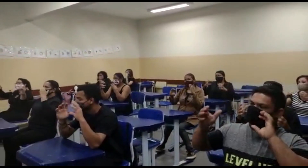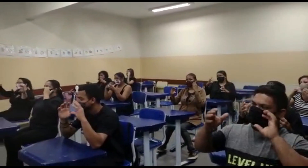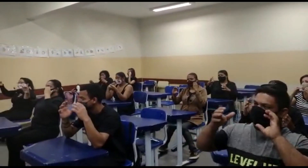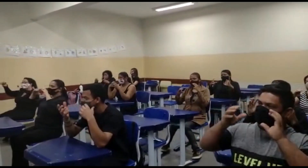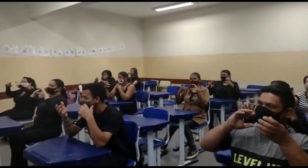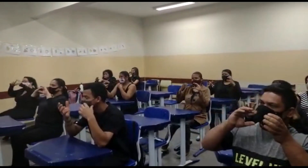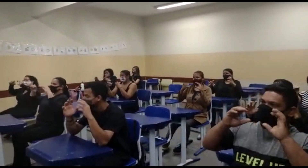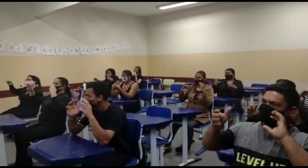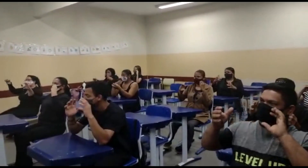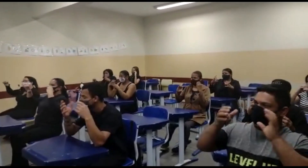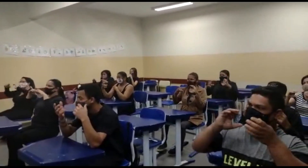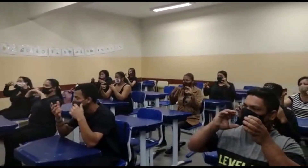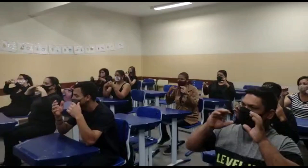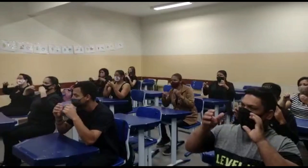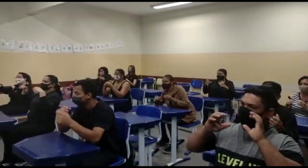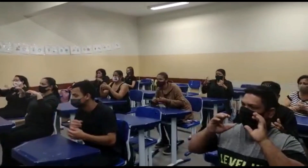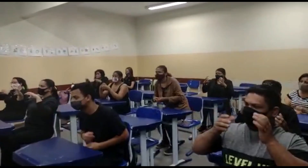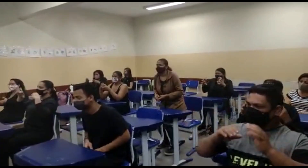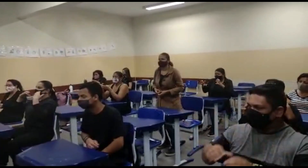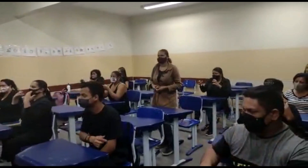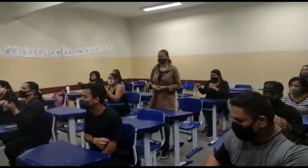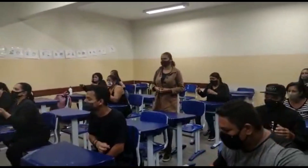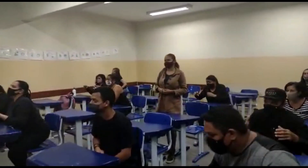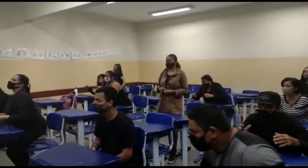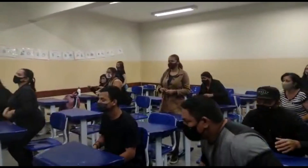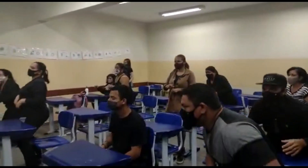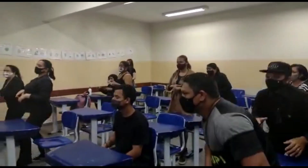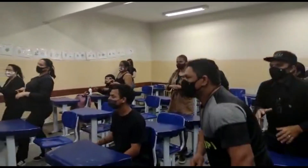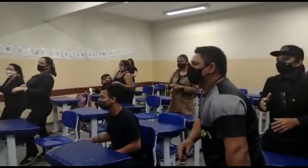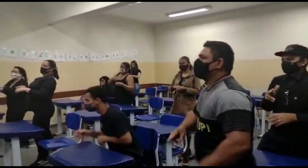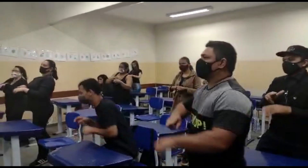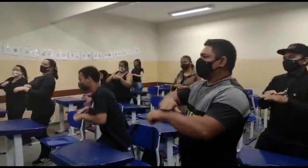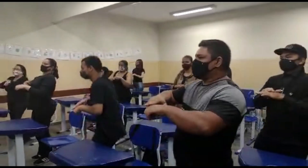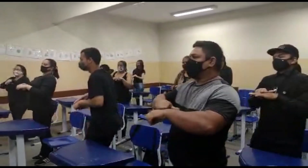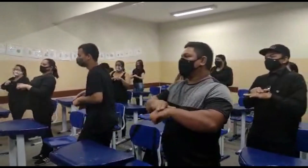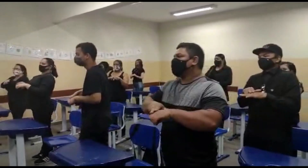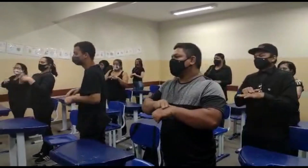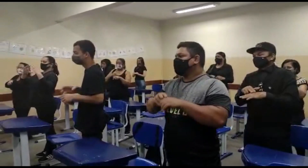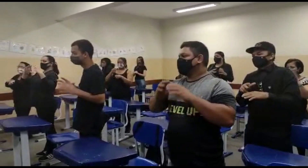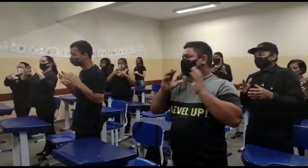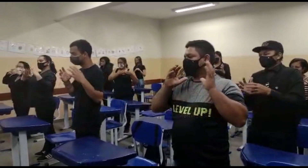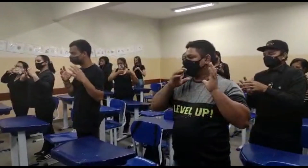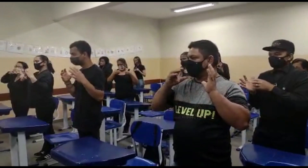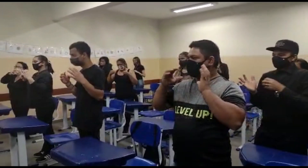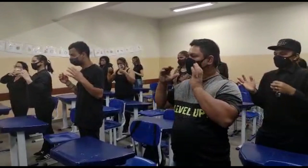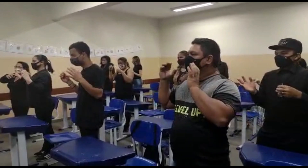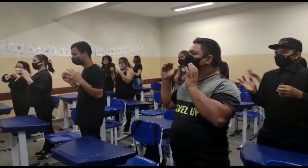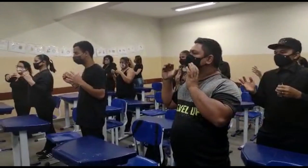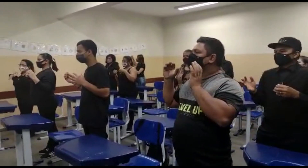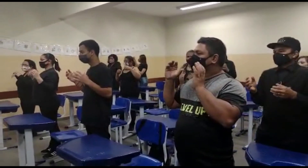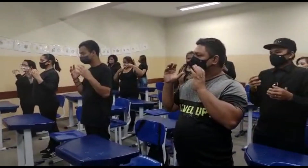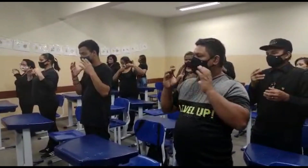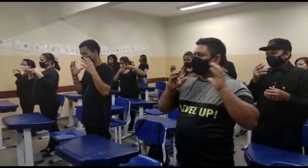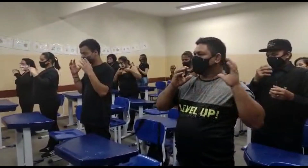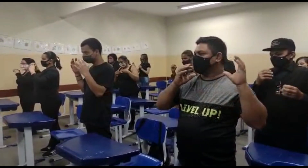Tatuí fez estandarte No verde esmeralda